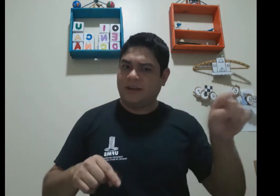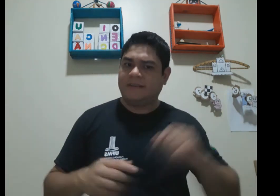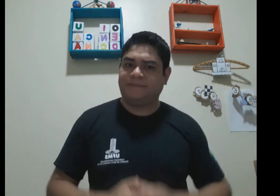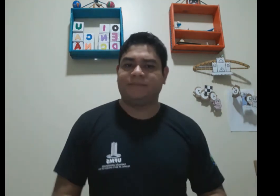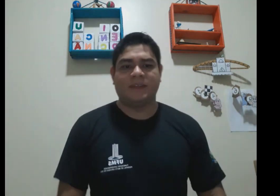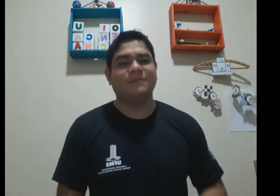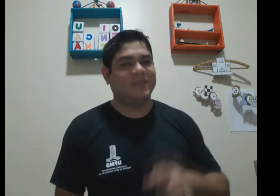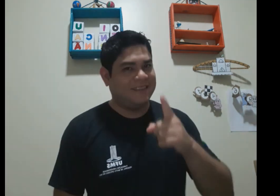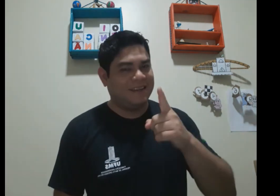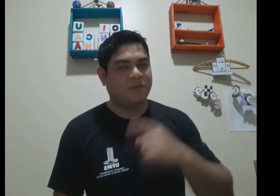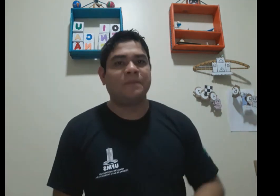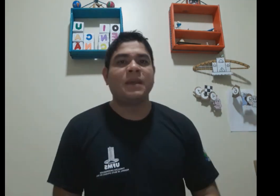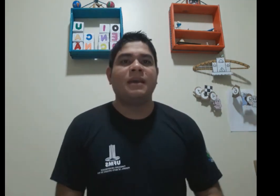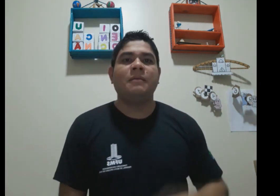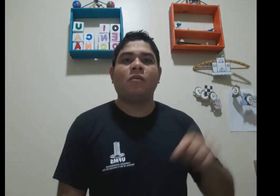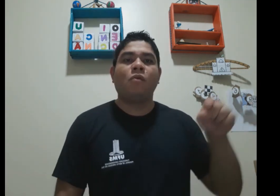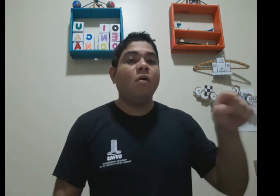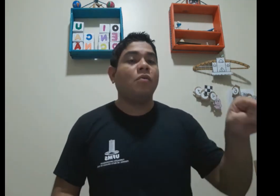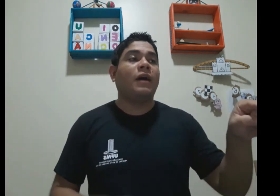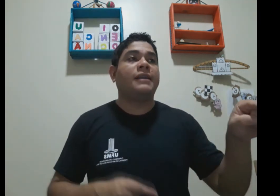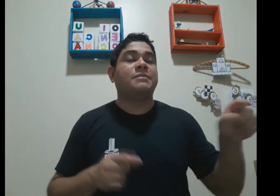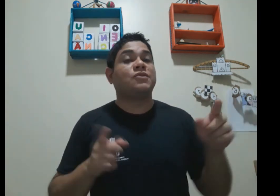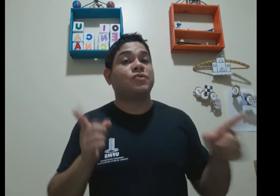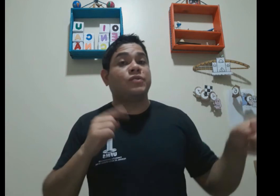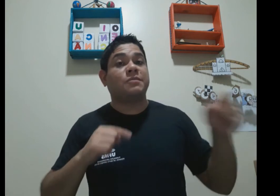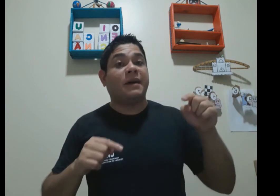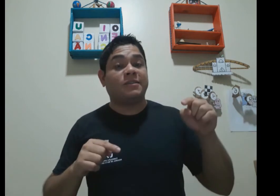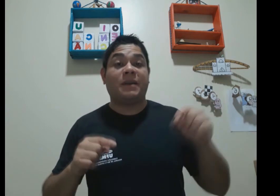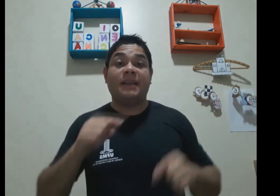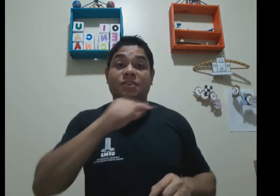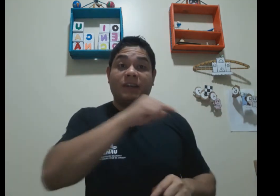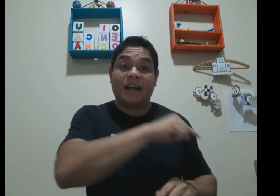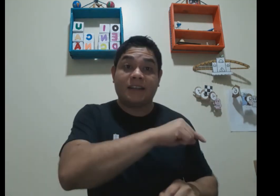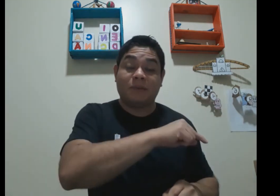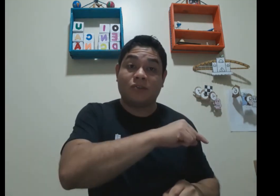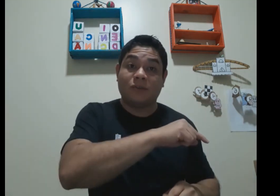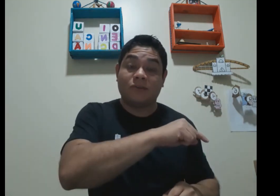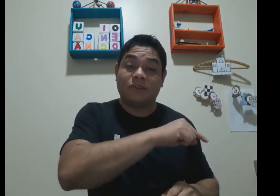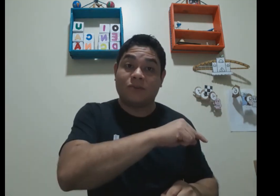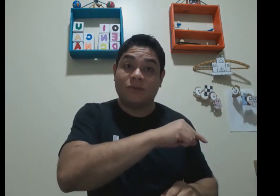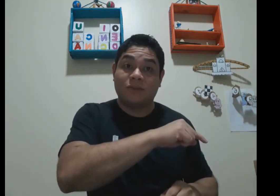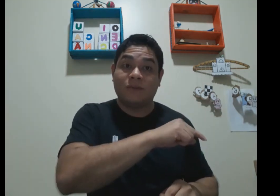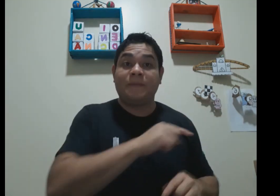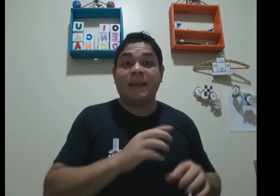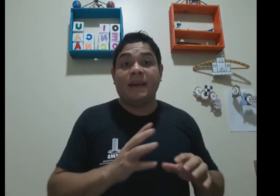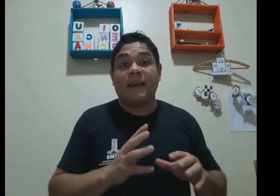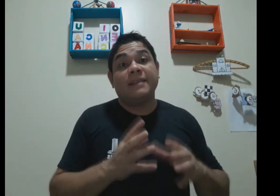aula, né? Vocês lembram? E como a Libras usa o espaço para identificar as pessoas do discurso, ela